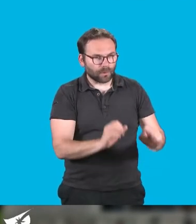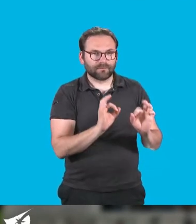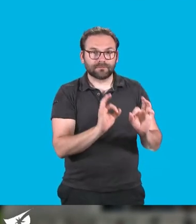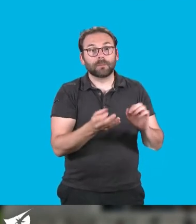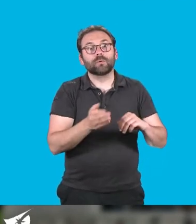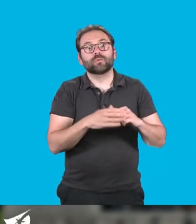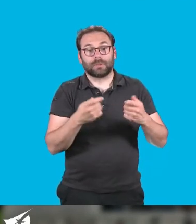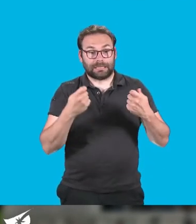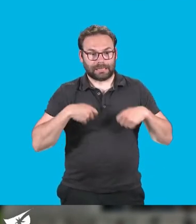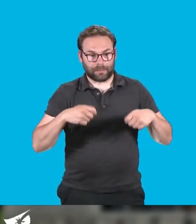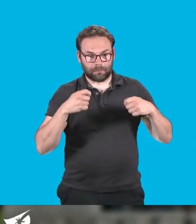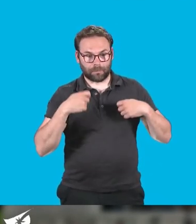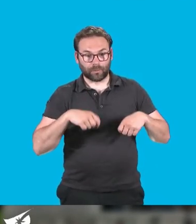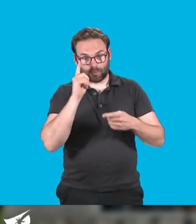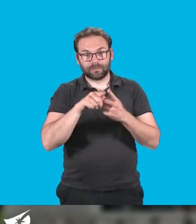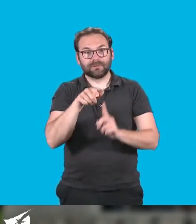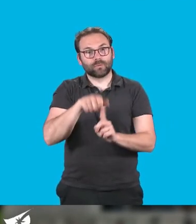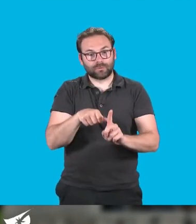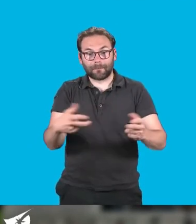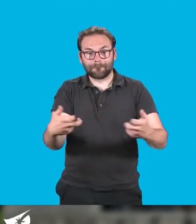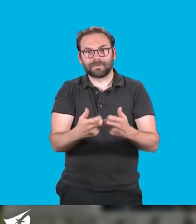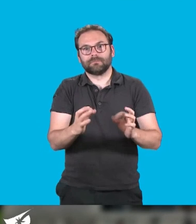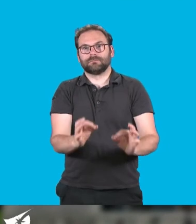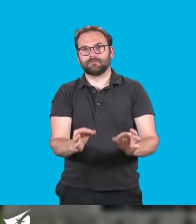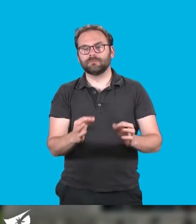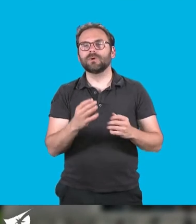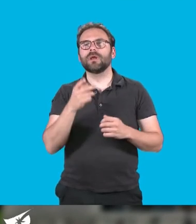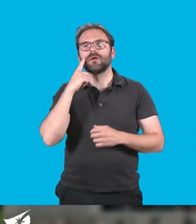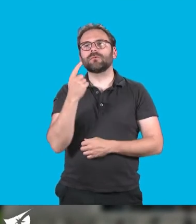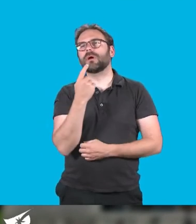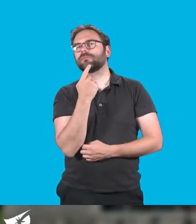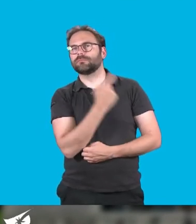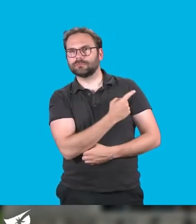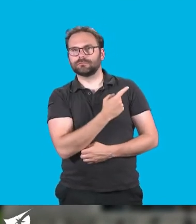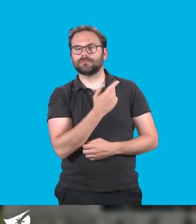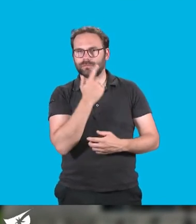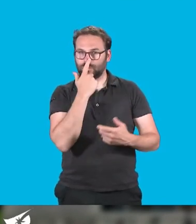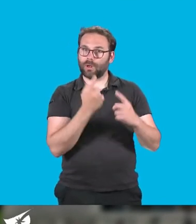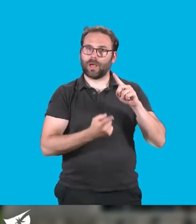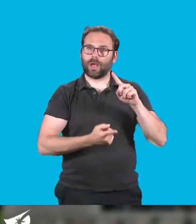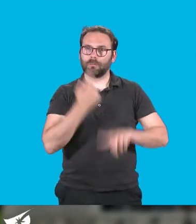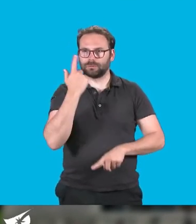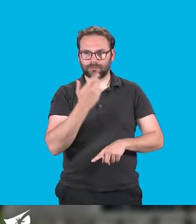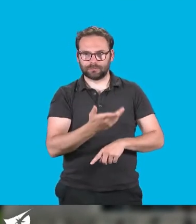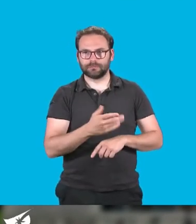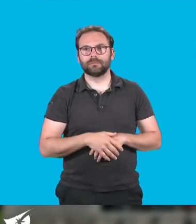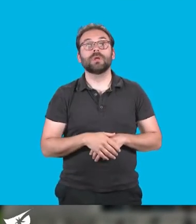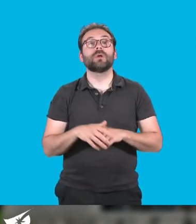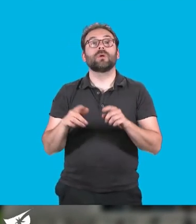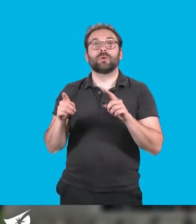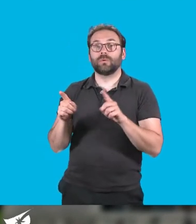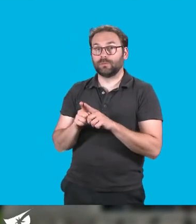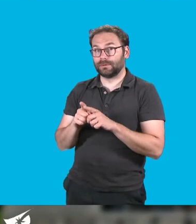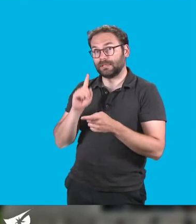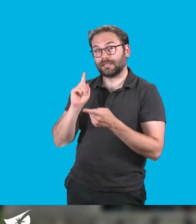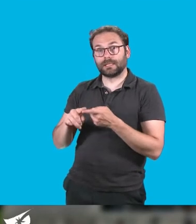évidemment, pour l'usager. Vous le verrez avec les montants qui sont indiqués. C'est un enjeu, là aussi, majeur. Et puis, ce sujet aussi de